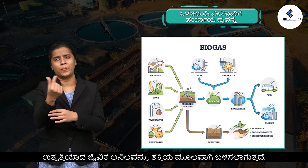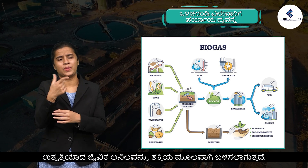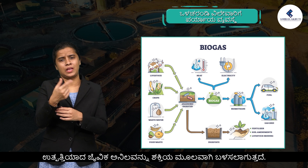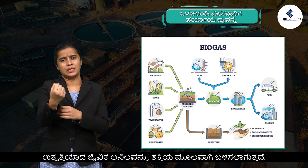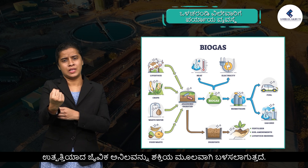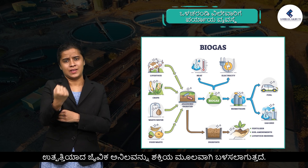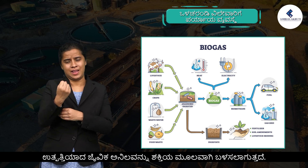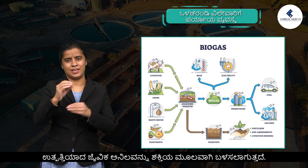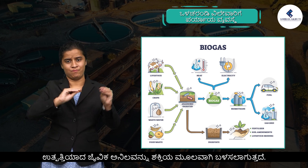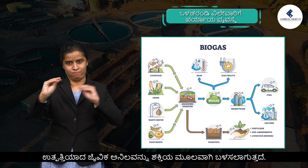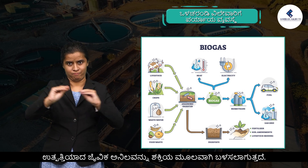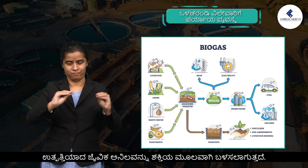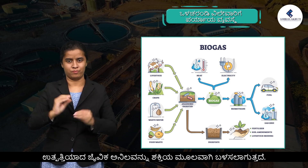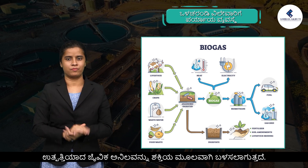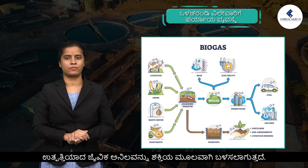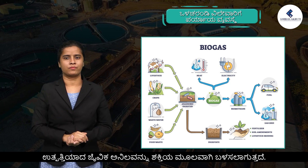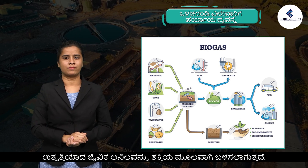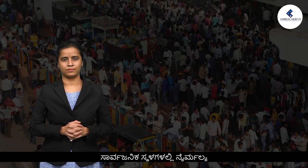ಮೂಲವಾಗಿ ಬಳಸಲಾಗುತ್ತದೆ.